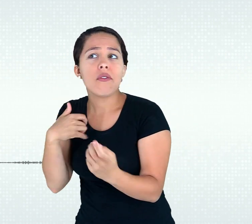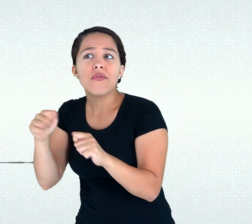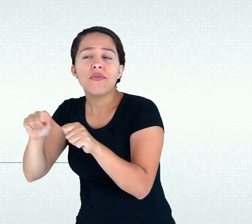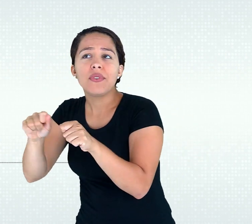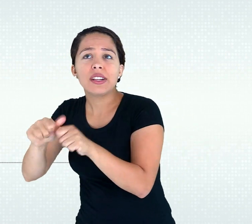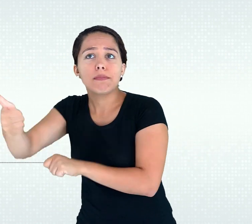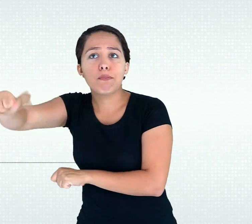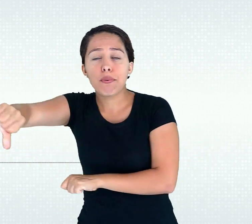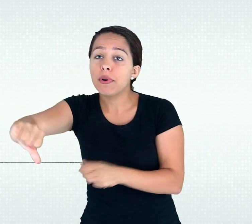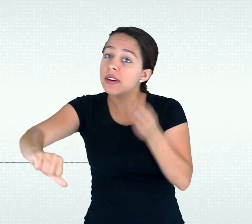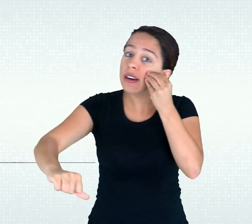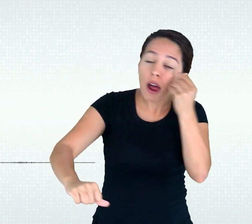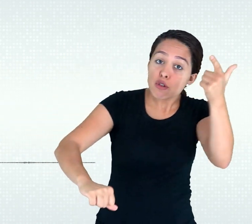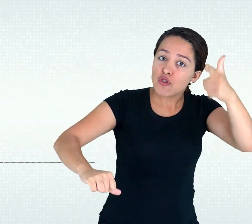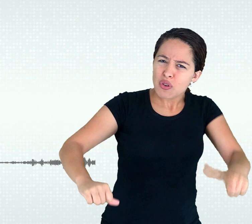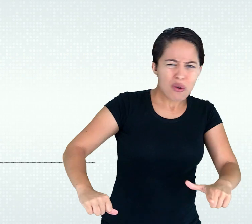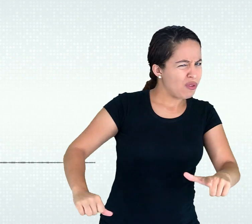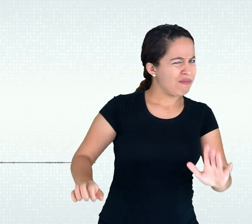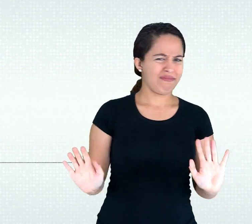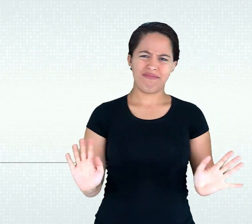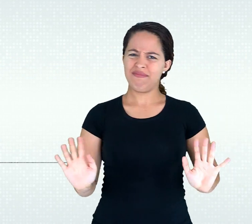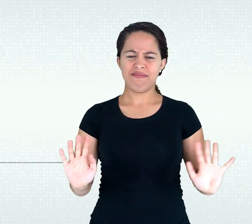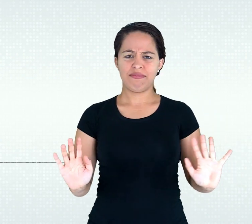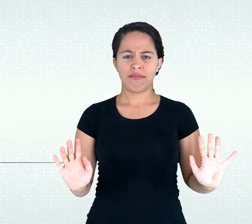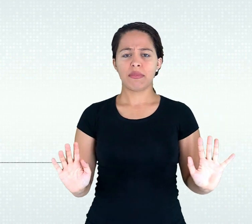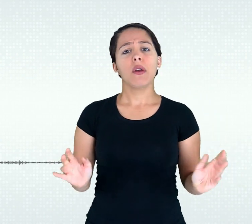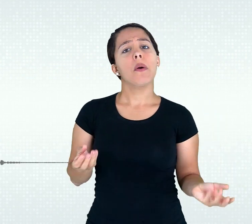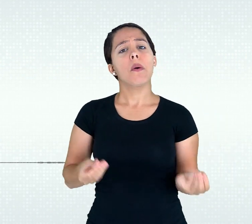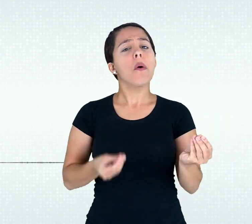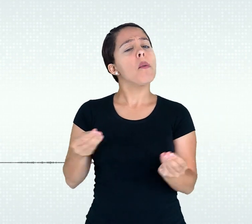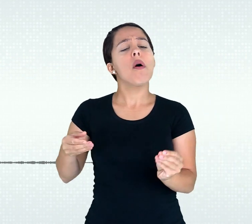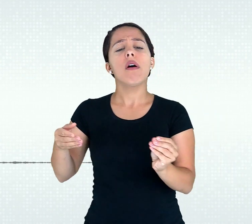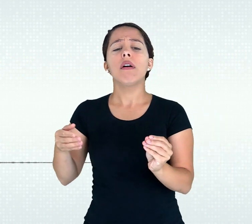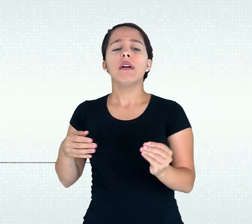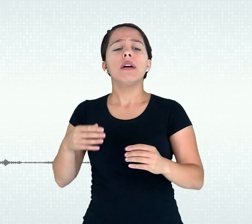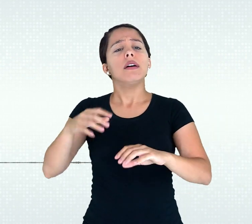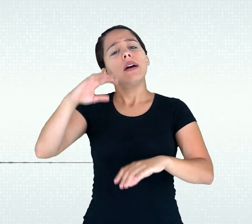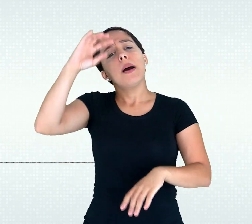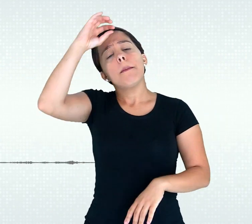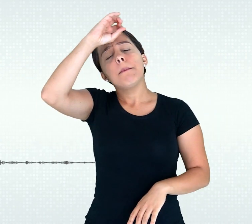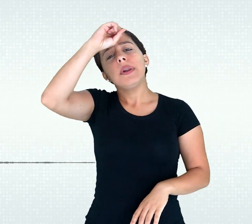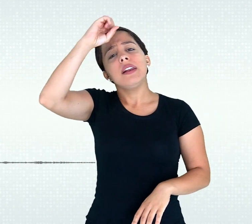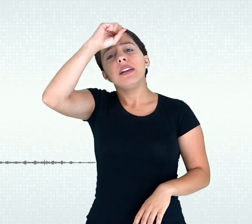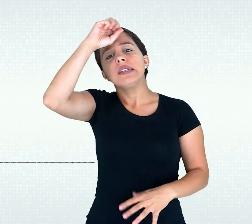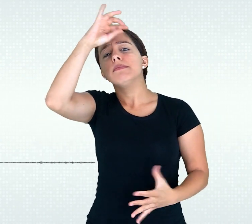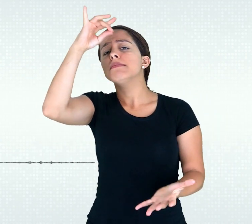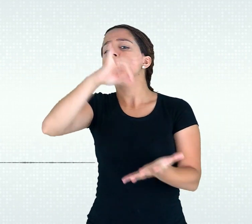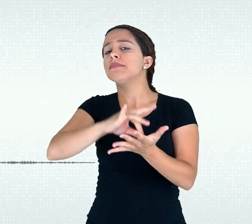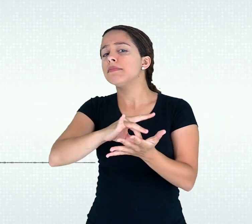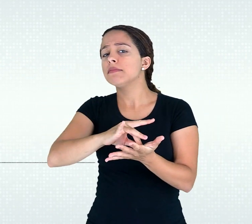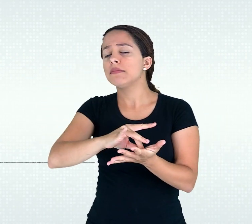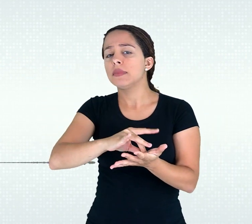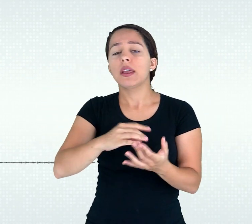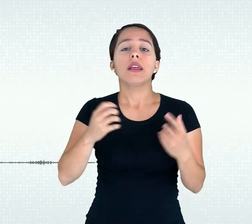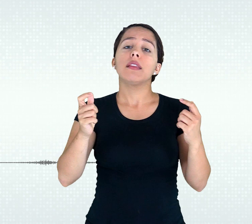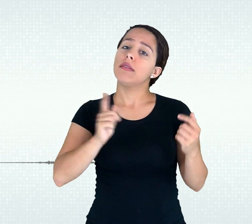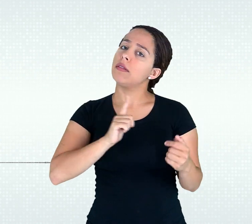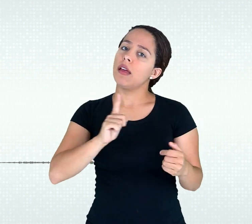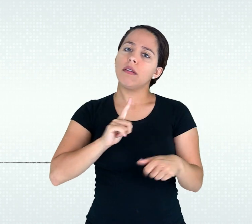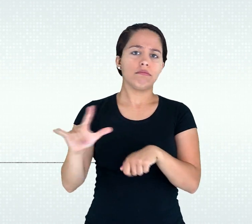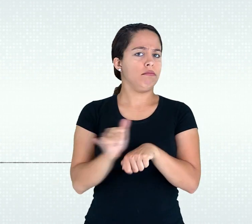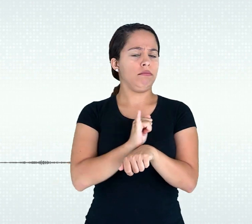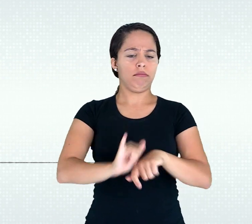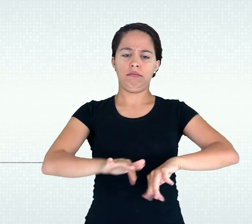trabalho escrito de fato o processo de ensino aprendizagem pode ser avaliado e recuperar dado por